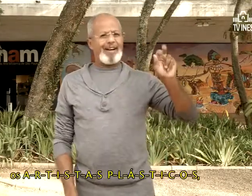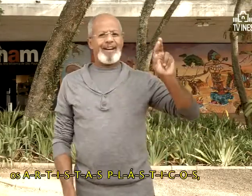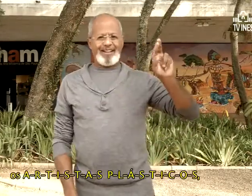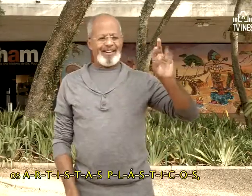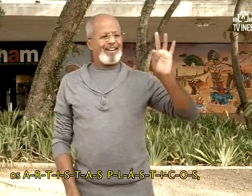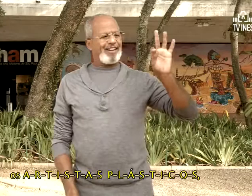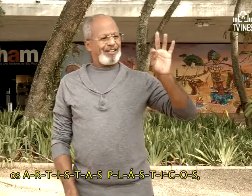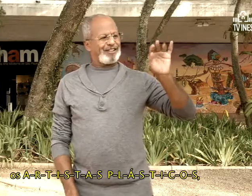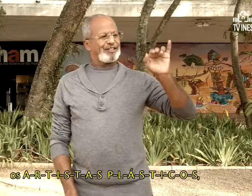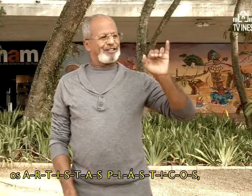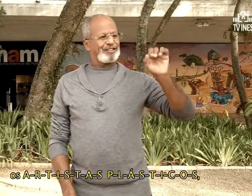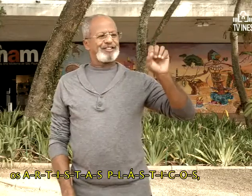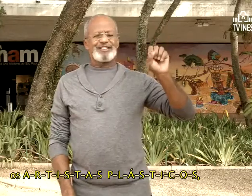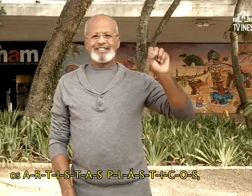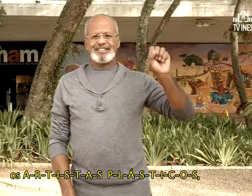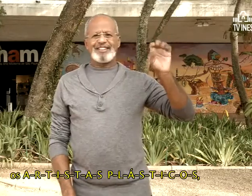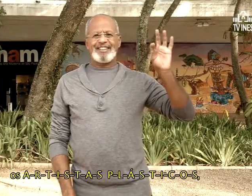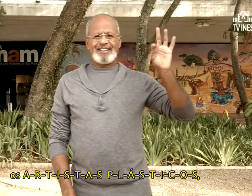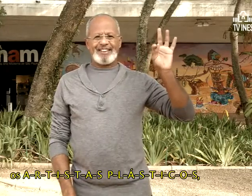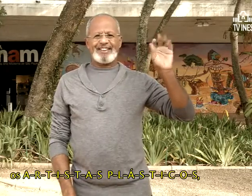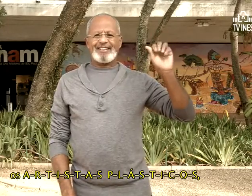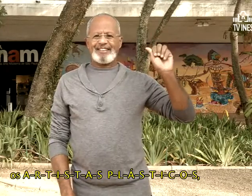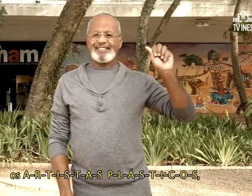os artistas plásticos